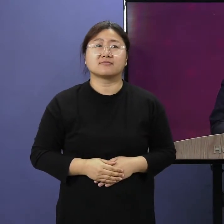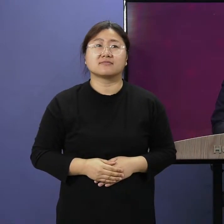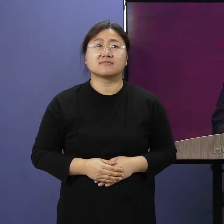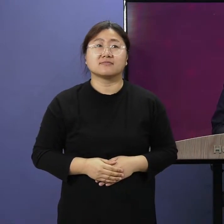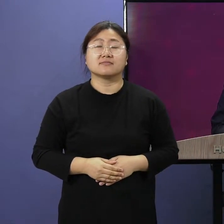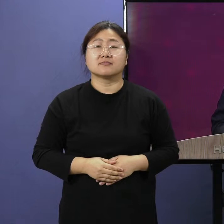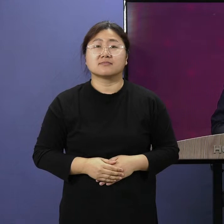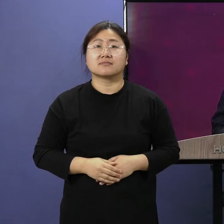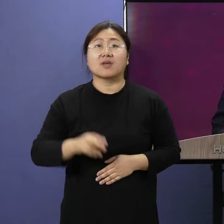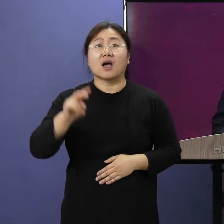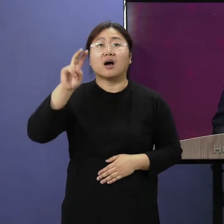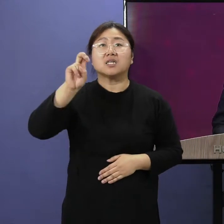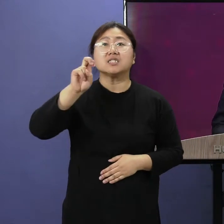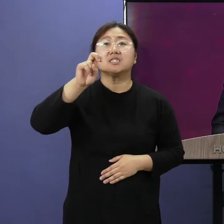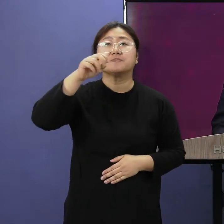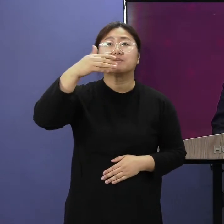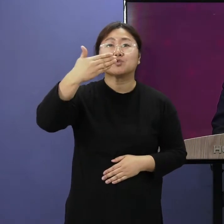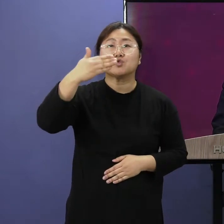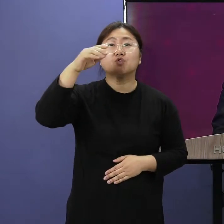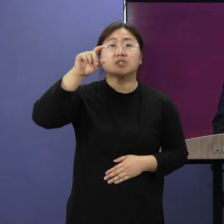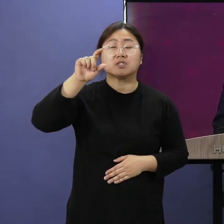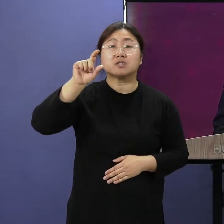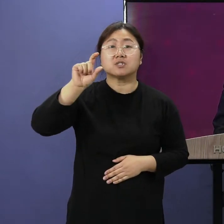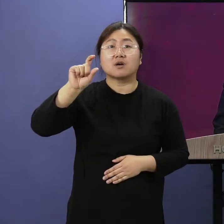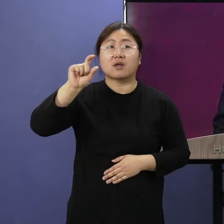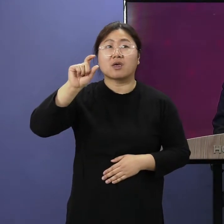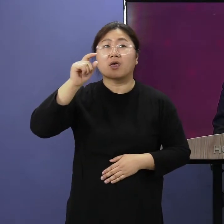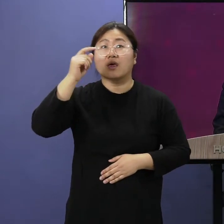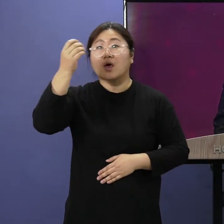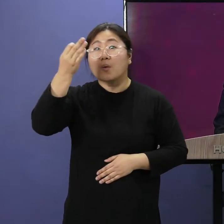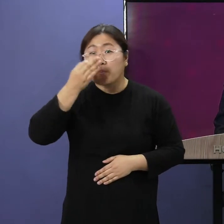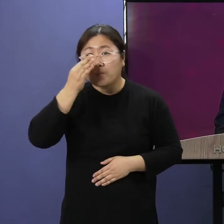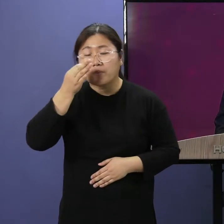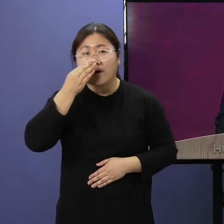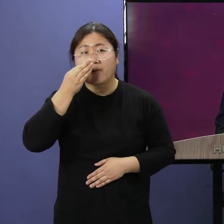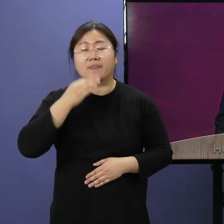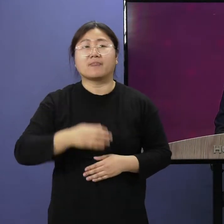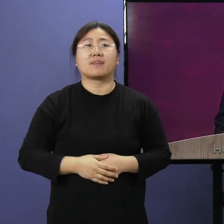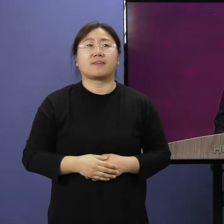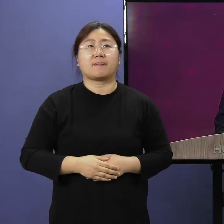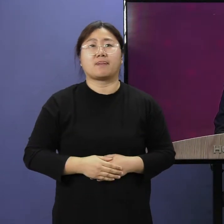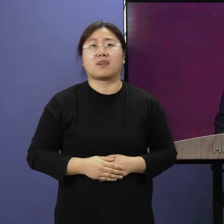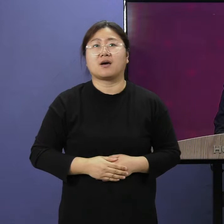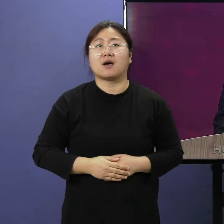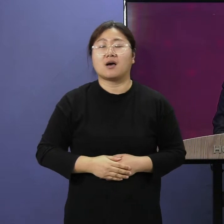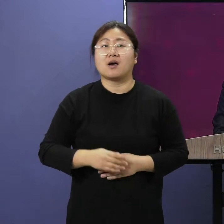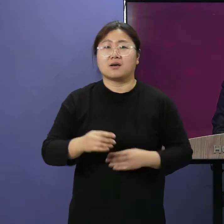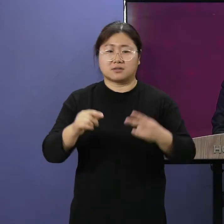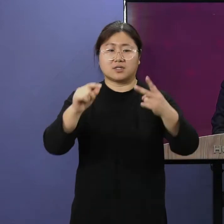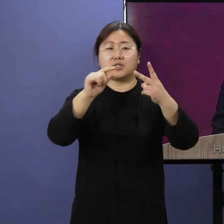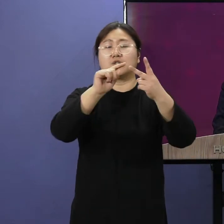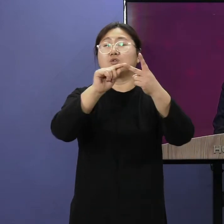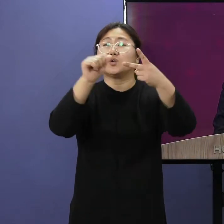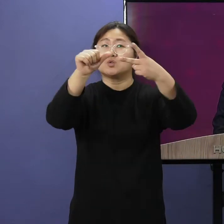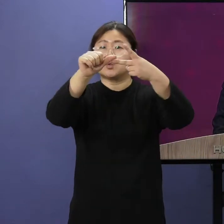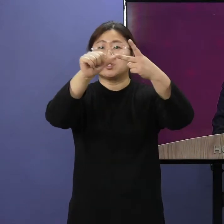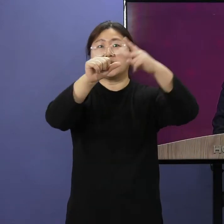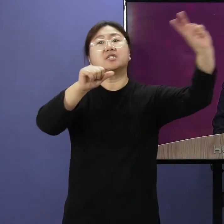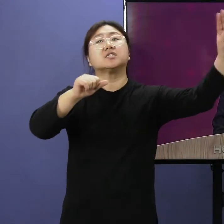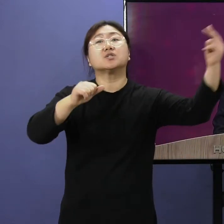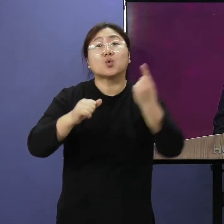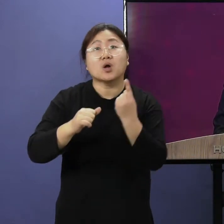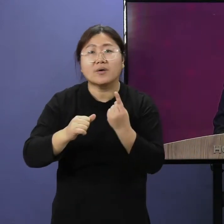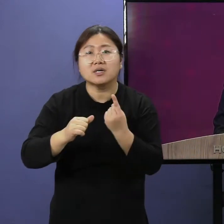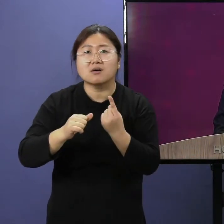29절에 보면 이제 동생이 돌아와서 아버지가 잔치를 열자 첫째 아들이 아버지 앞에 이야기하는 장면이